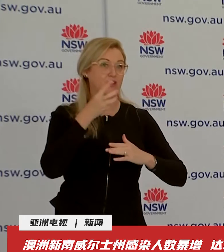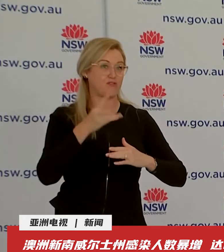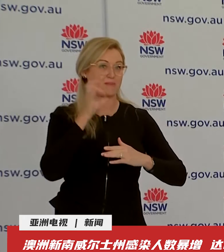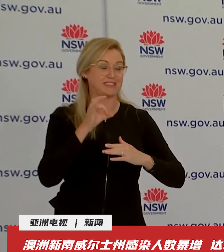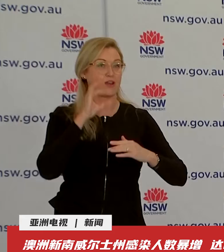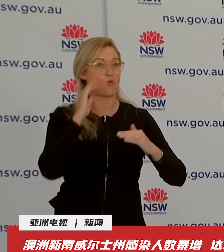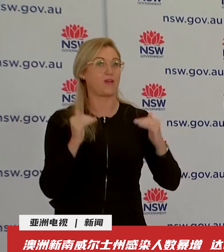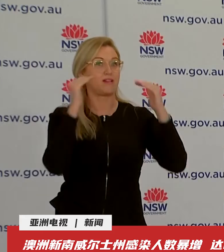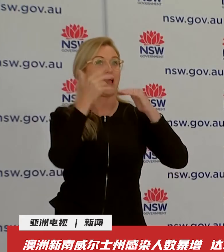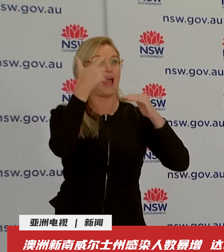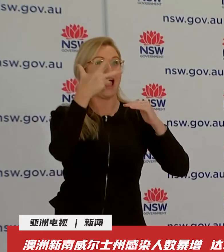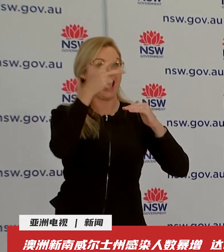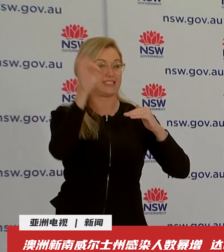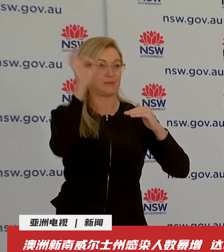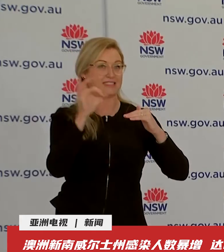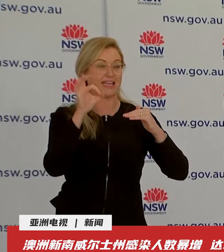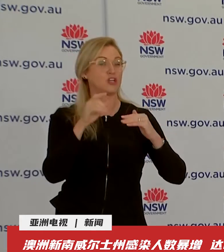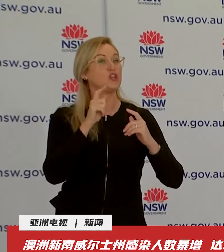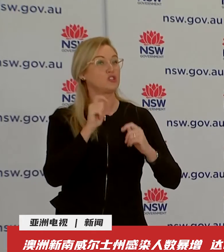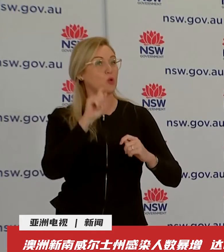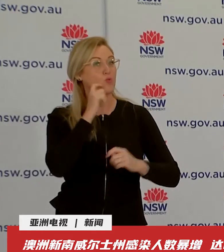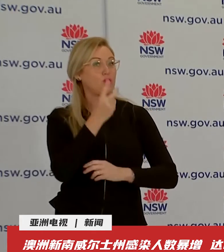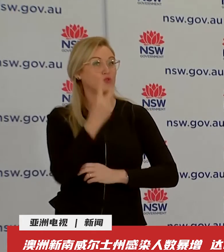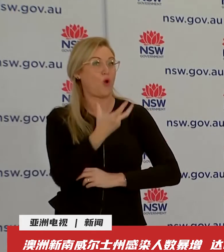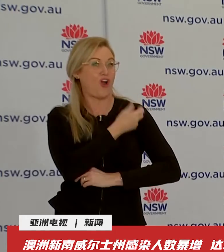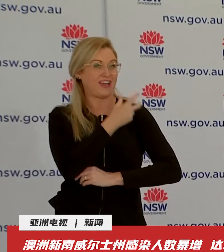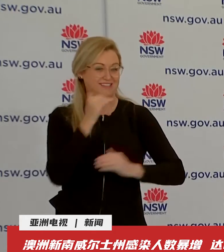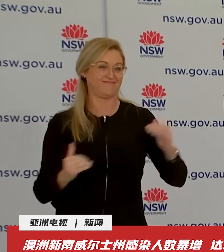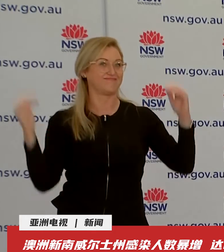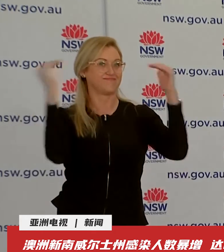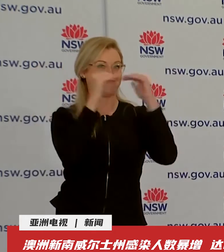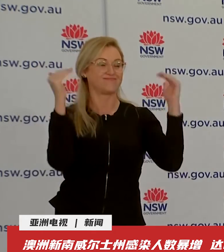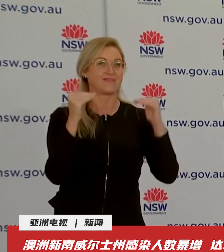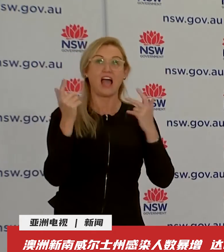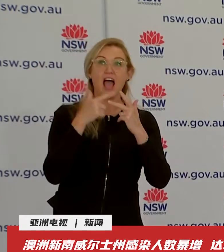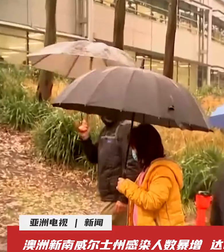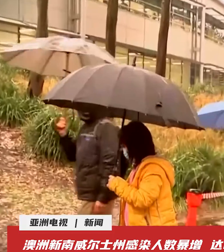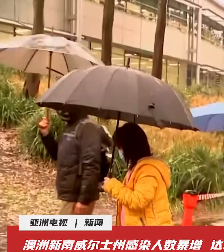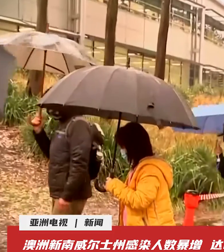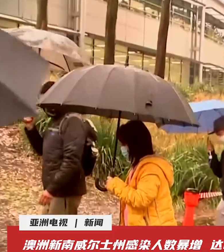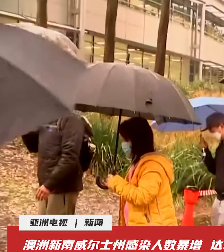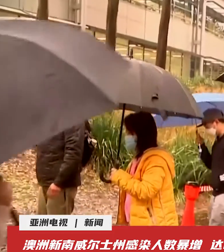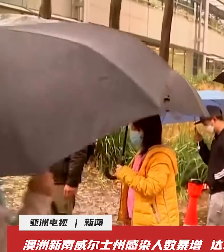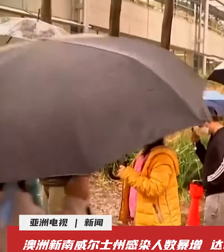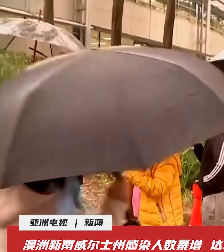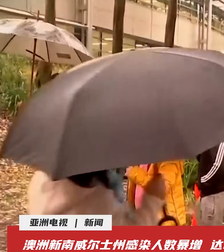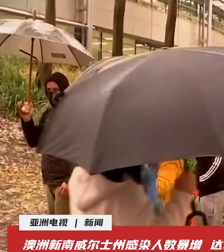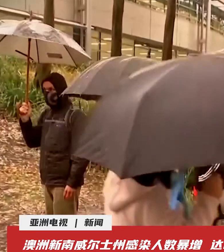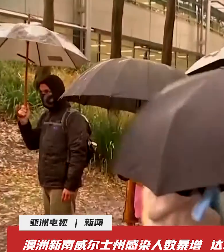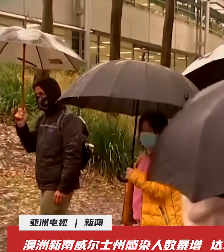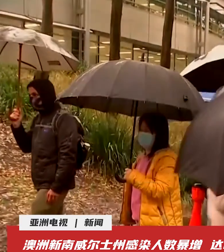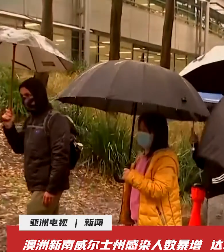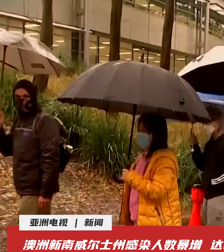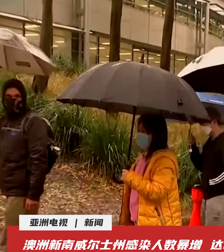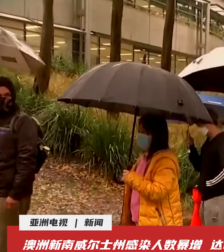target of 80% double dose. Not very many places around the world have done that, and I'm convinced we'll do that here in New South Wales. 六月中在新南威尔士